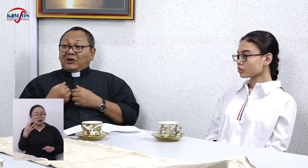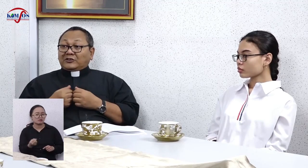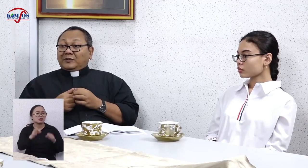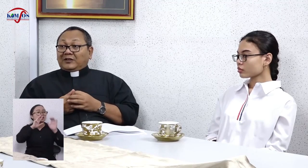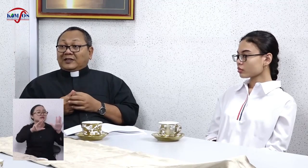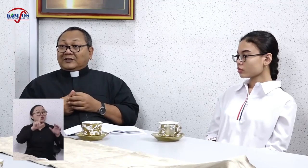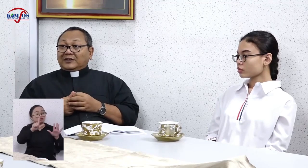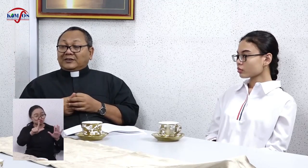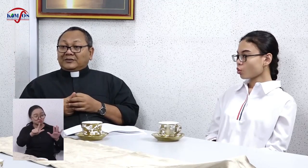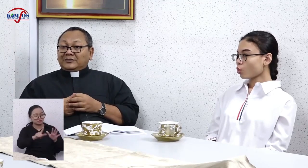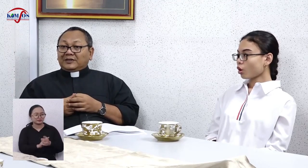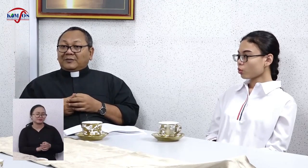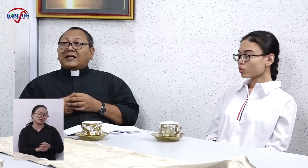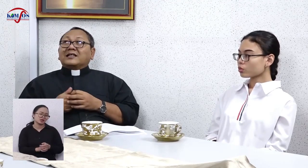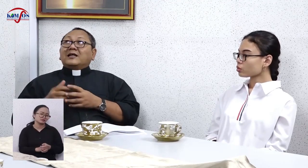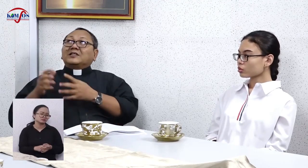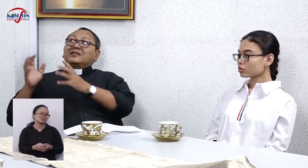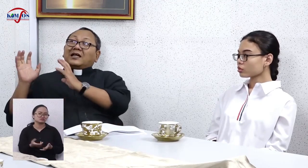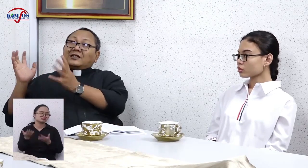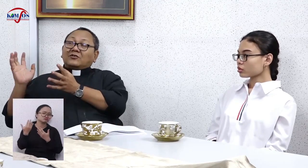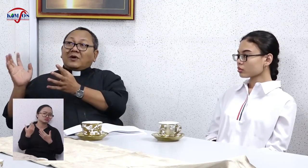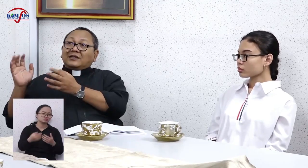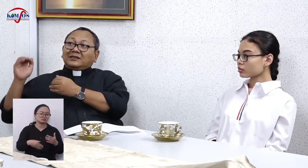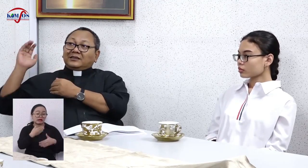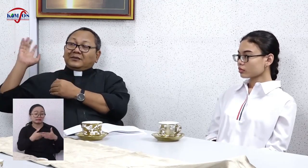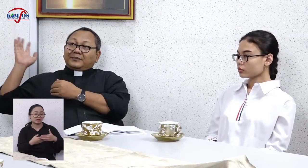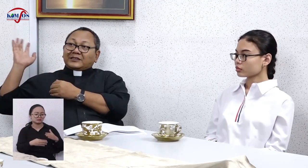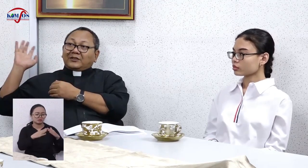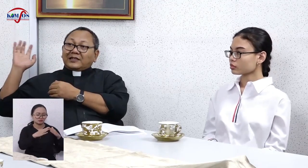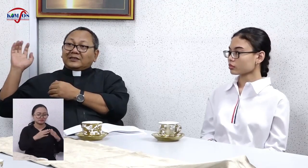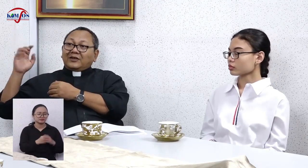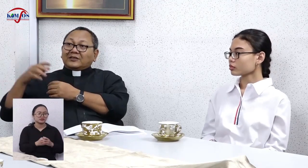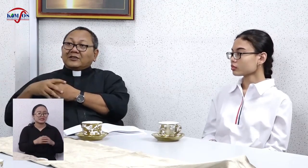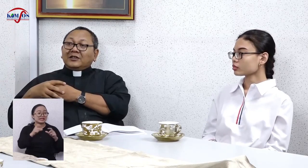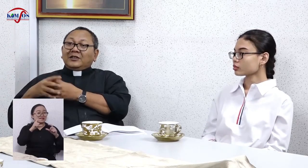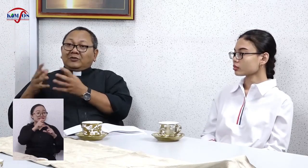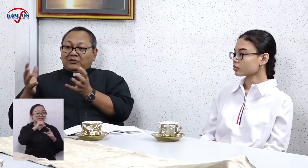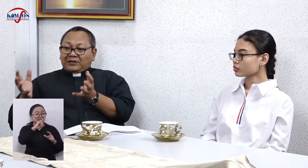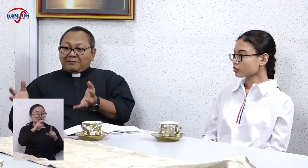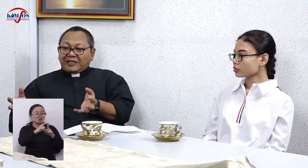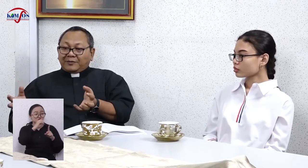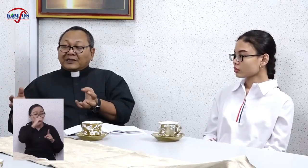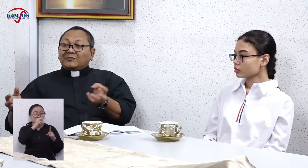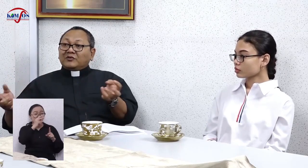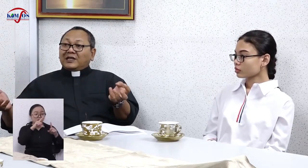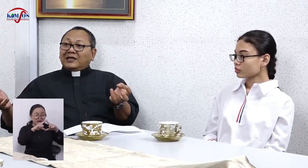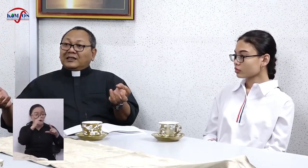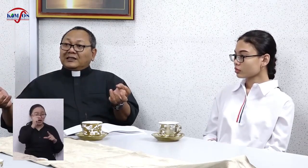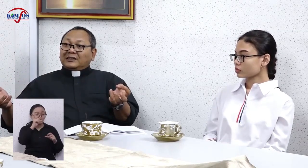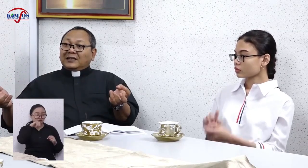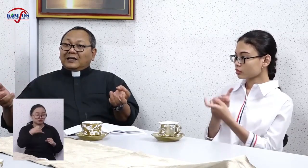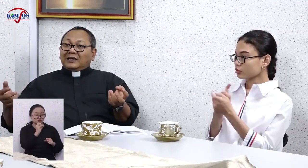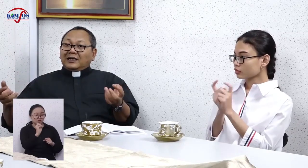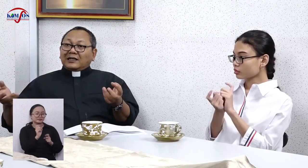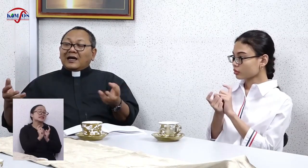Sidoarjo pada waktu itu maka saya menyediakan ruang di pastoran Sidoarjo untuk Tempat bertemunya